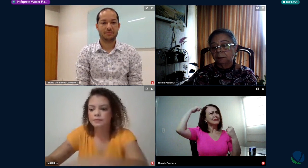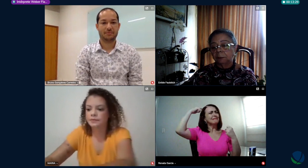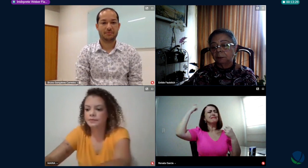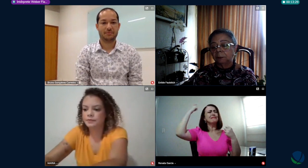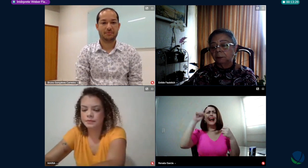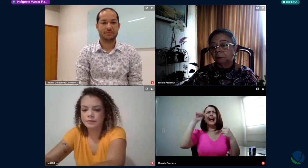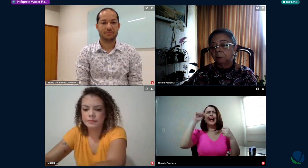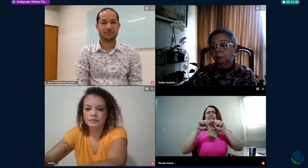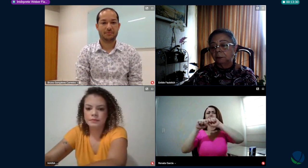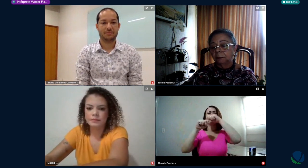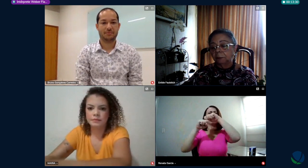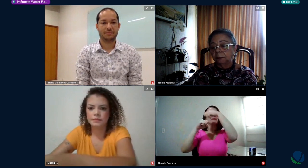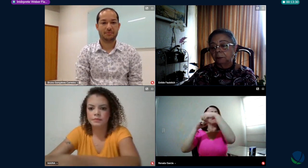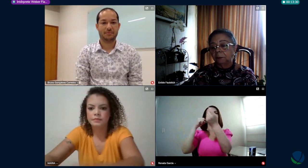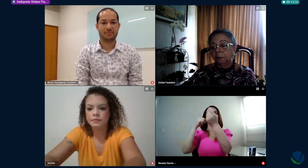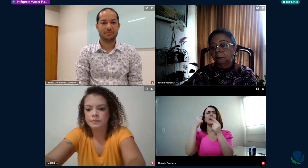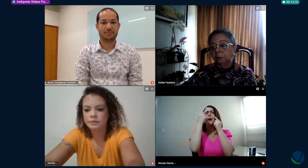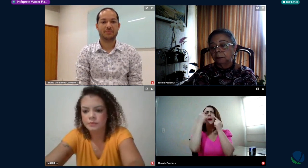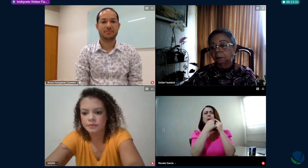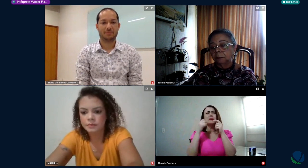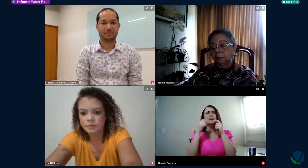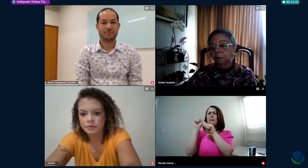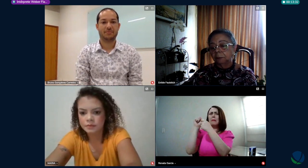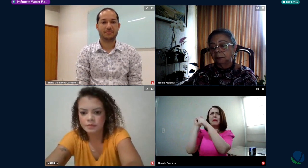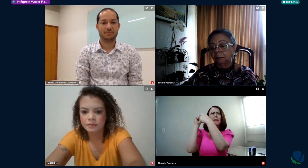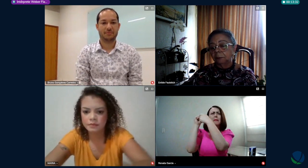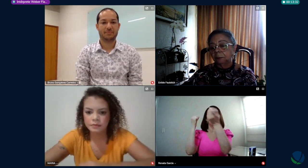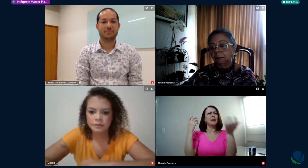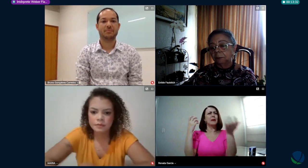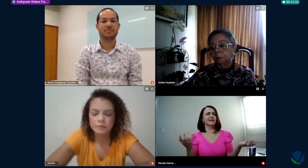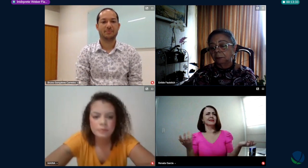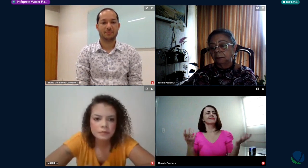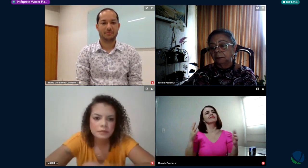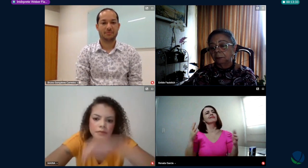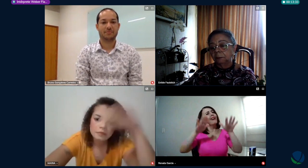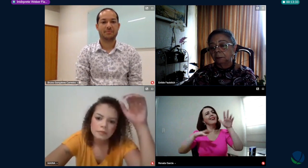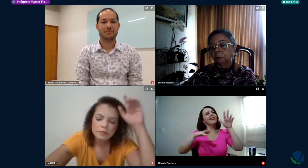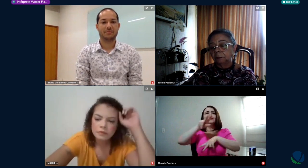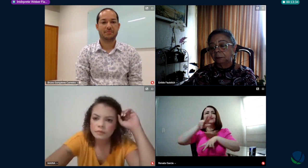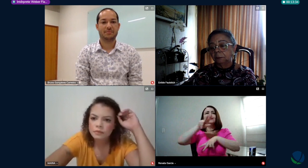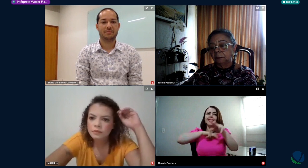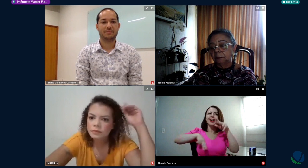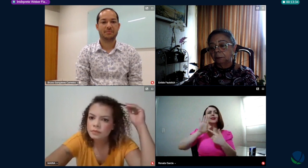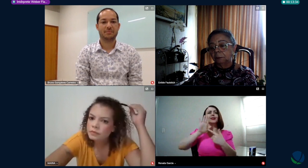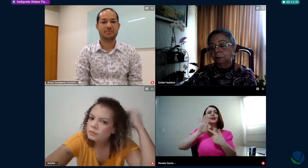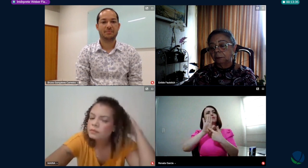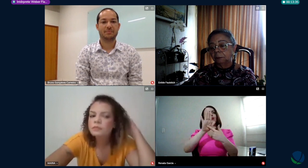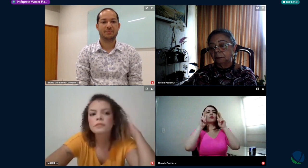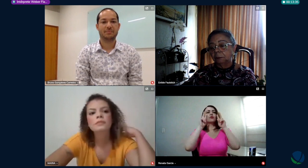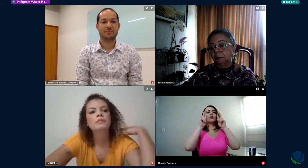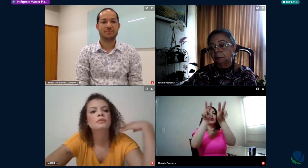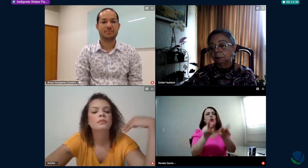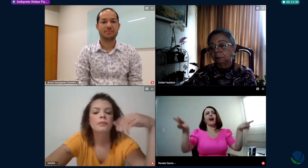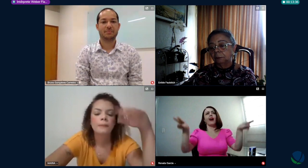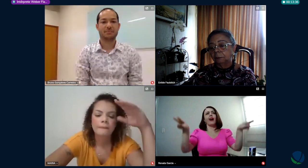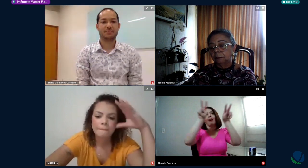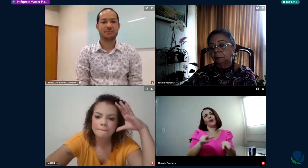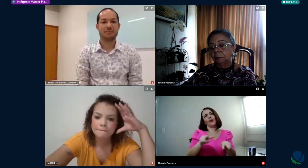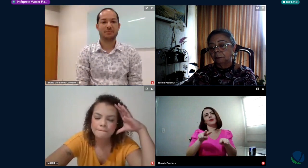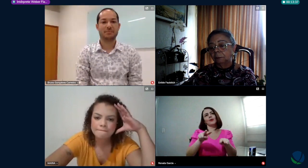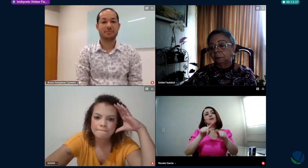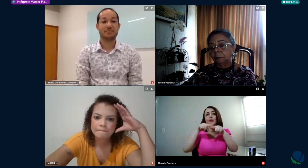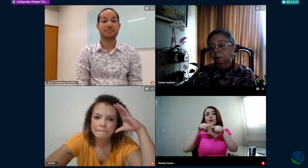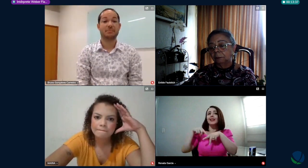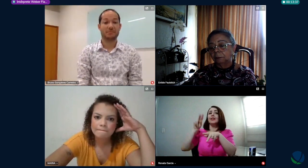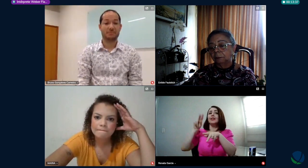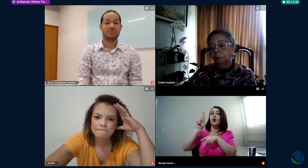em um acidente automobilístico, por exemplo, quebrar os ossos da face, e